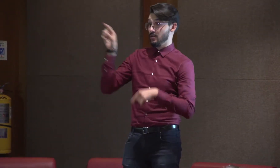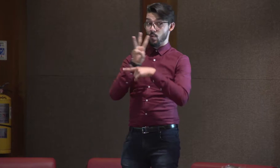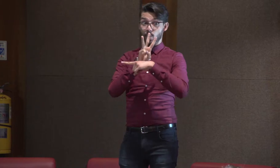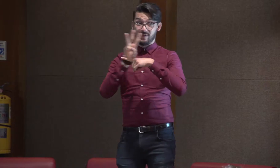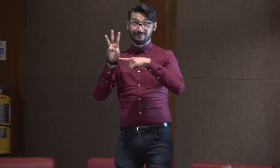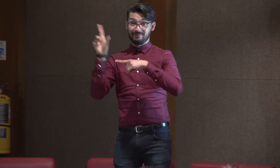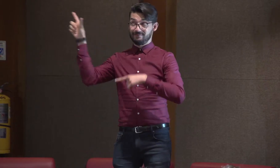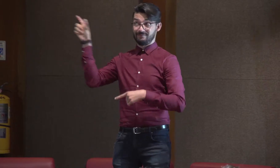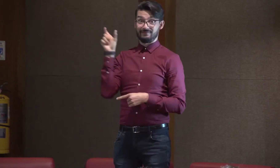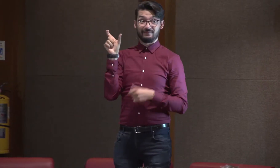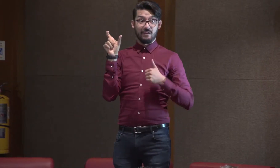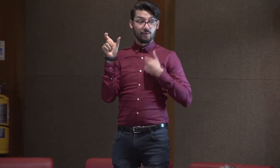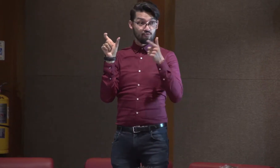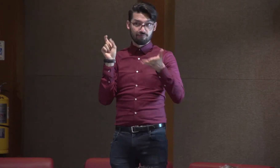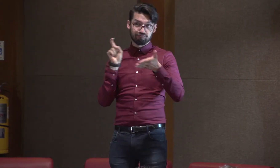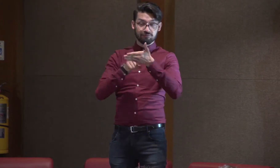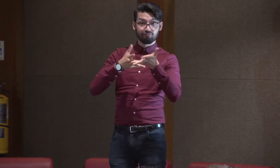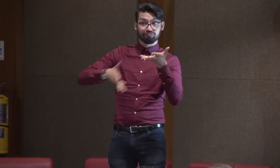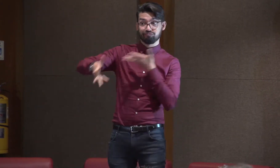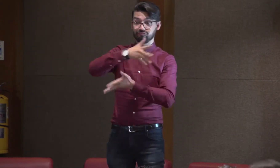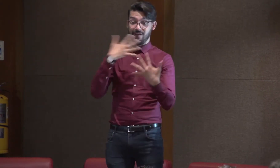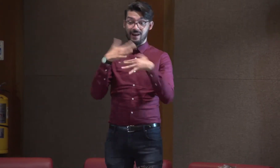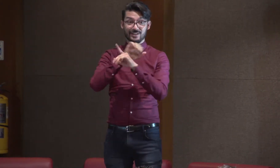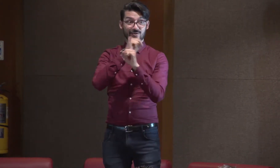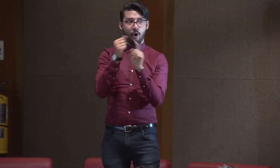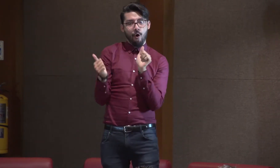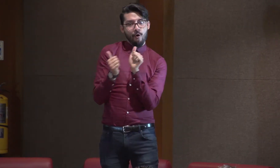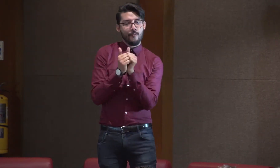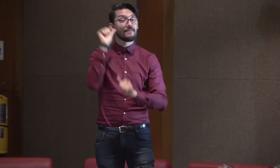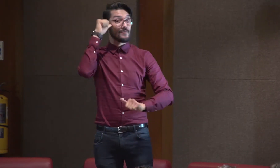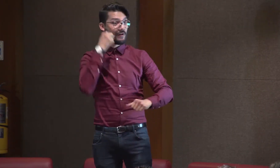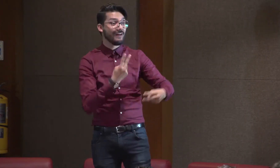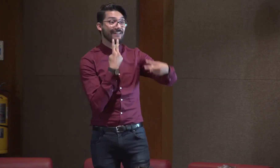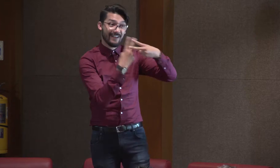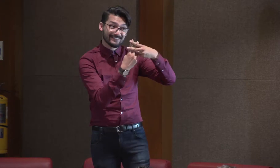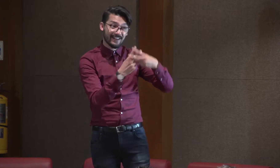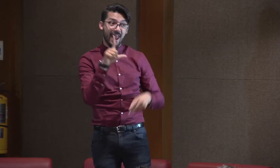Perfecto, muy bien. Esta herramienta es muy útil para que todos podamos